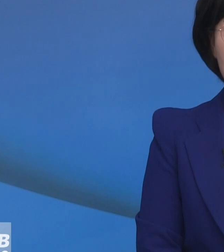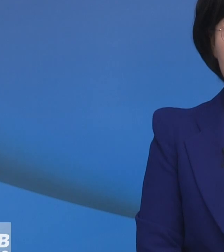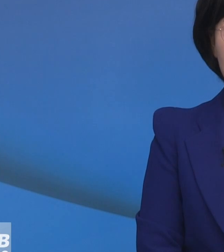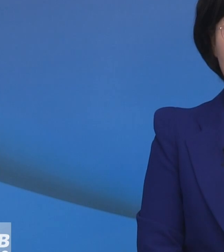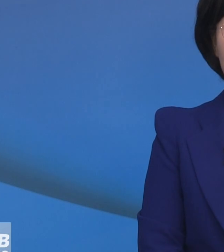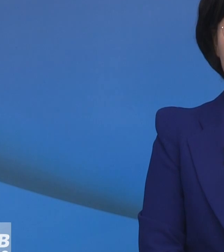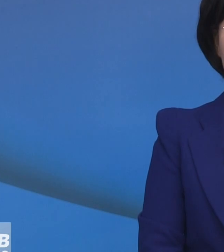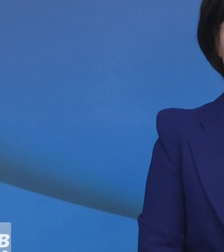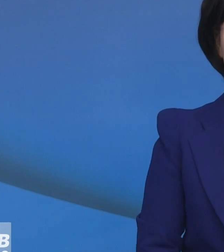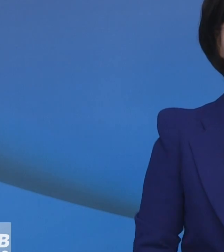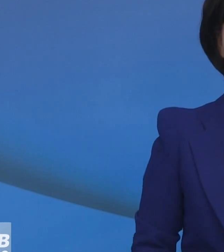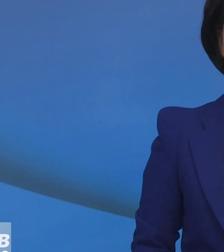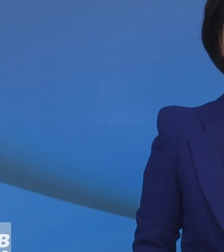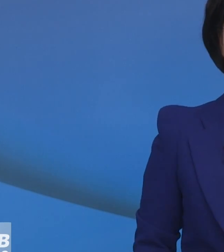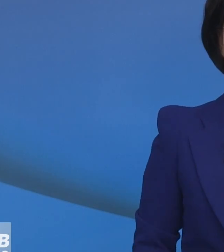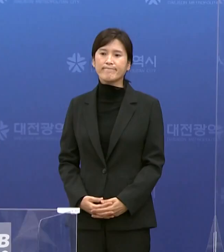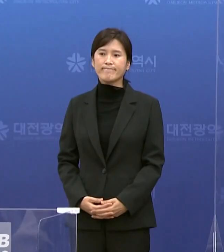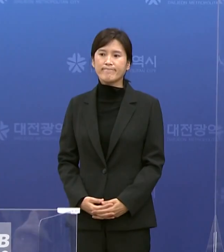함께 보시겠습니다.